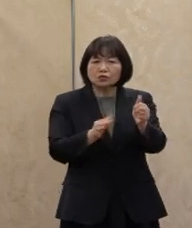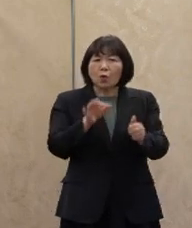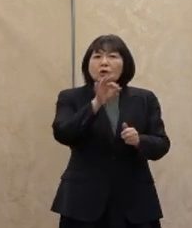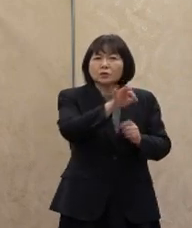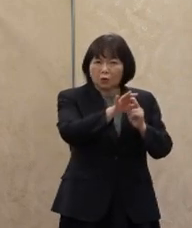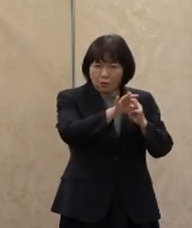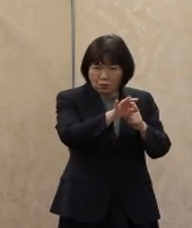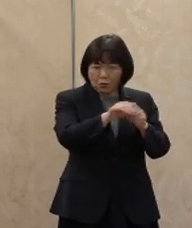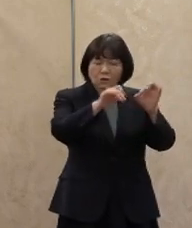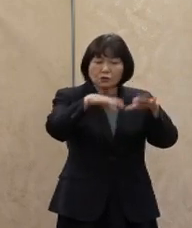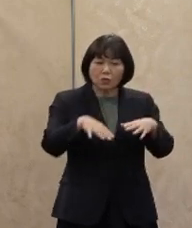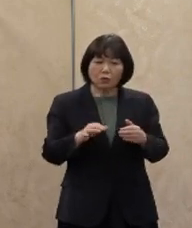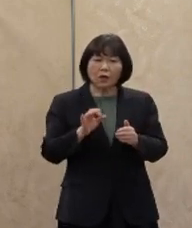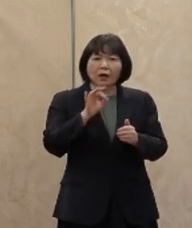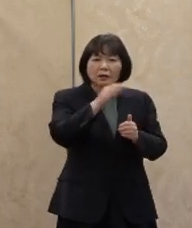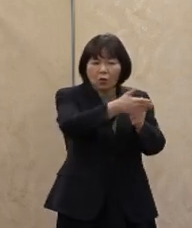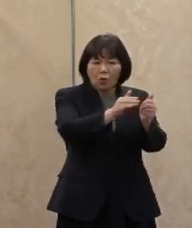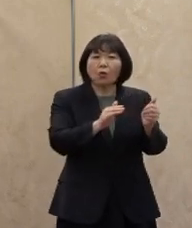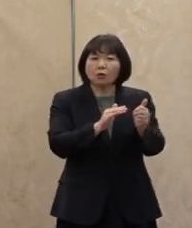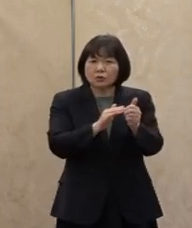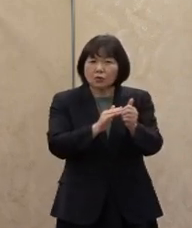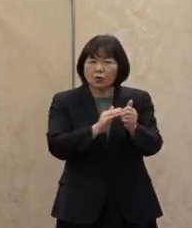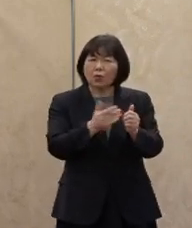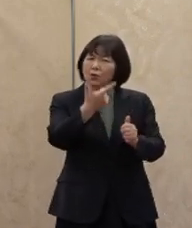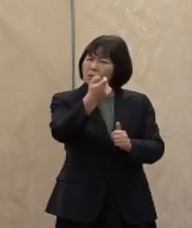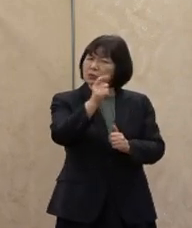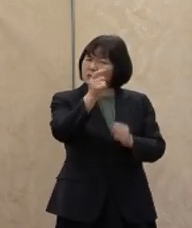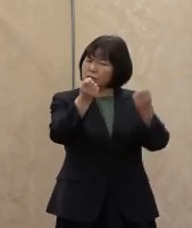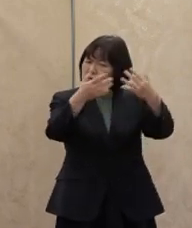の損害保障というのが、まあ、あの61条